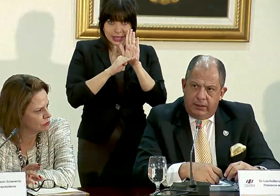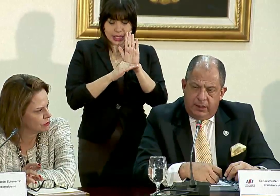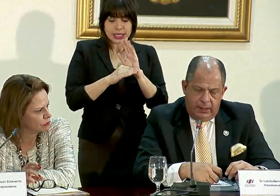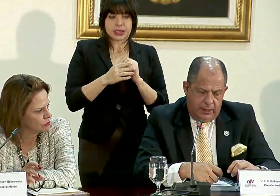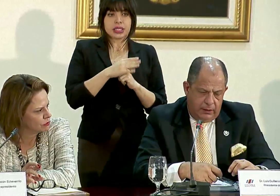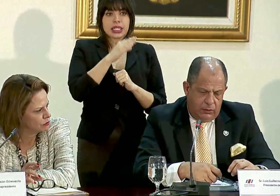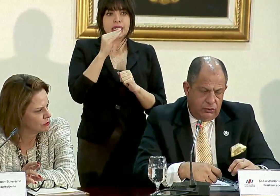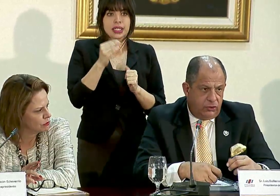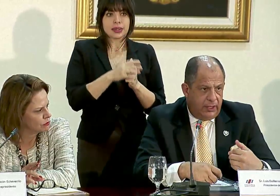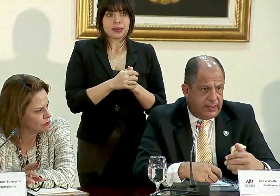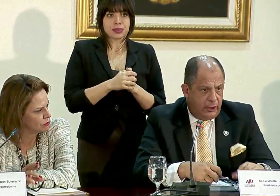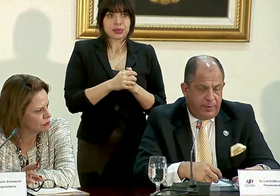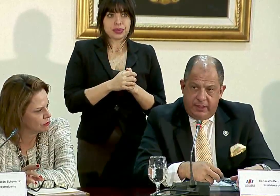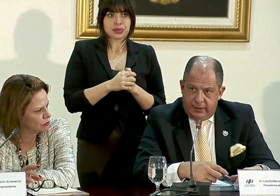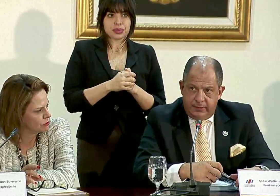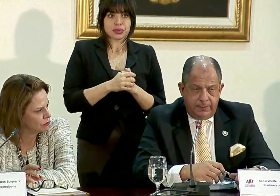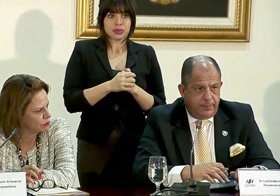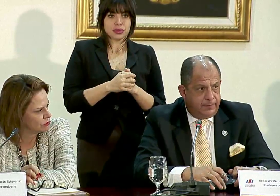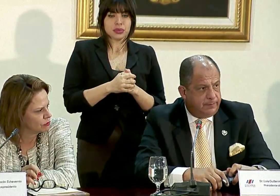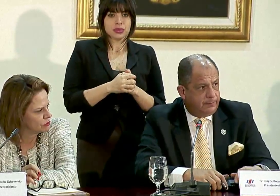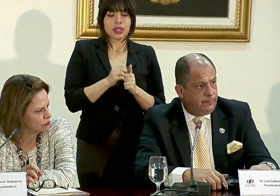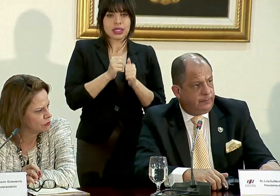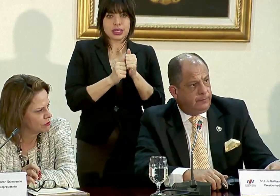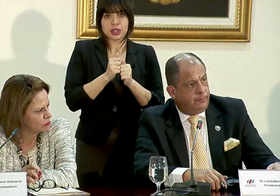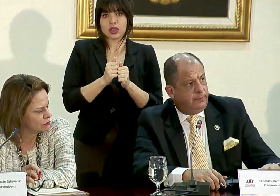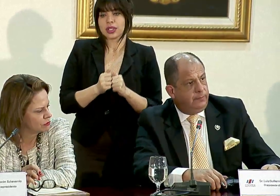y de las cardiopatías